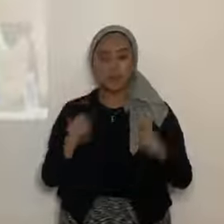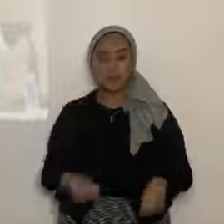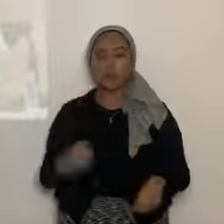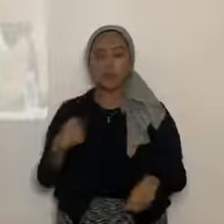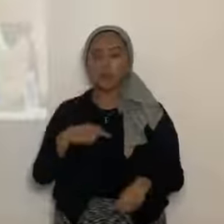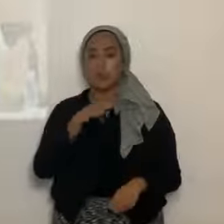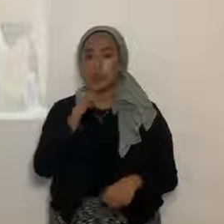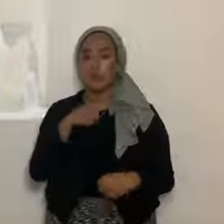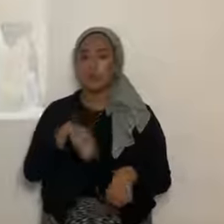perfectos.